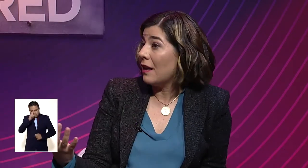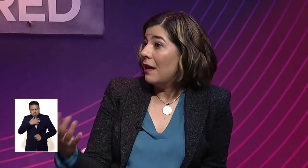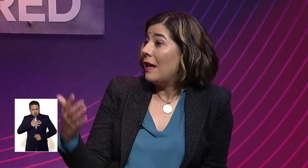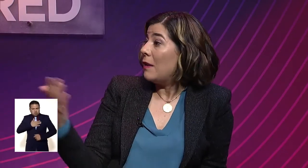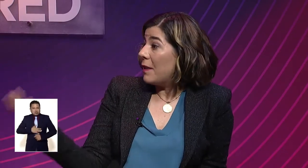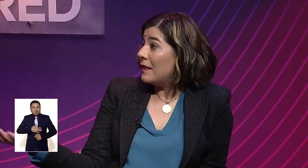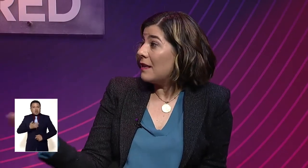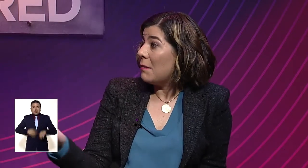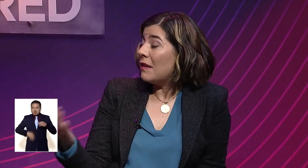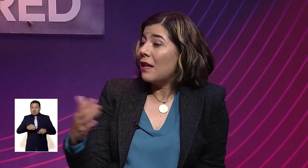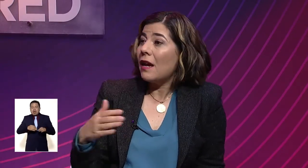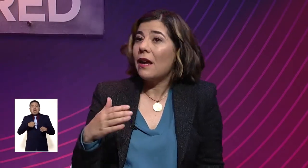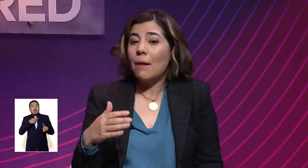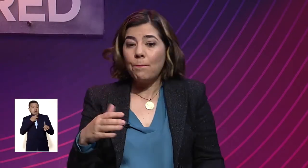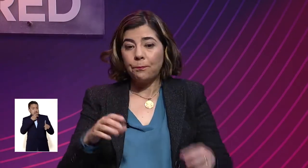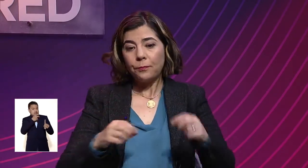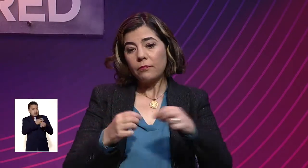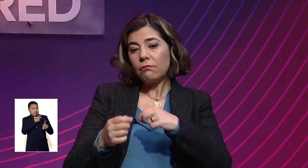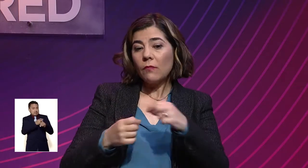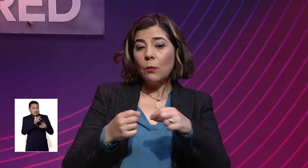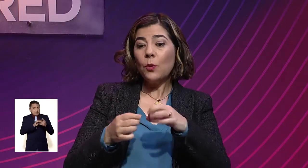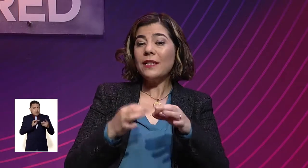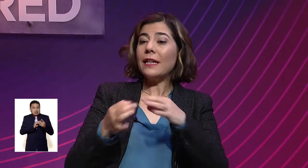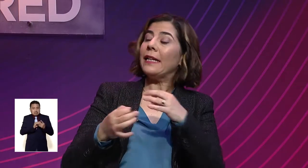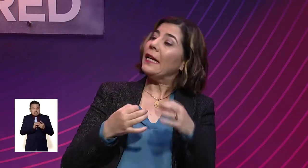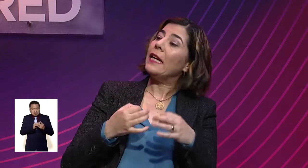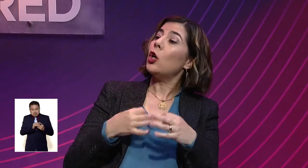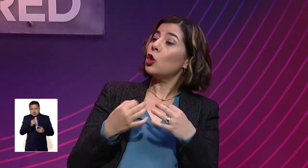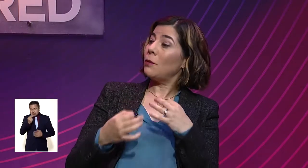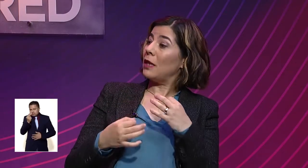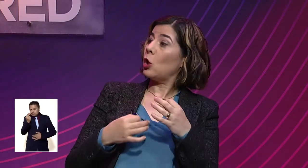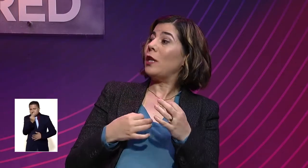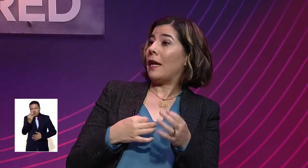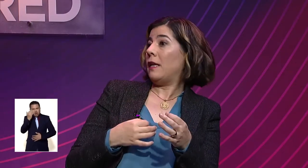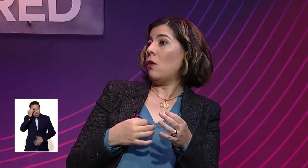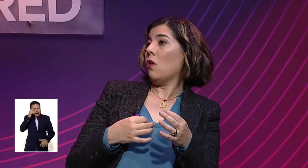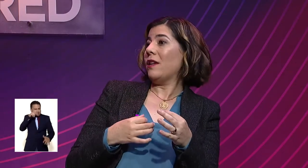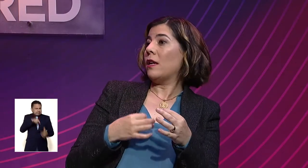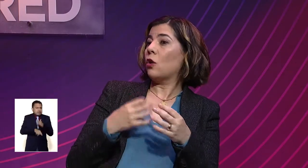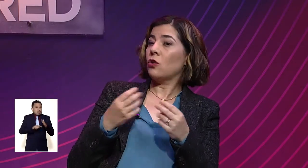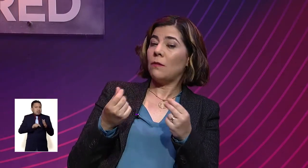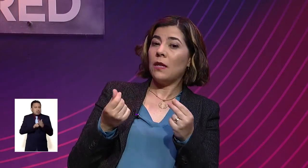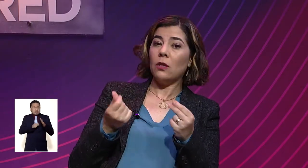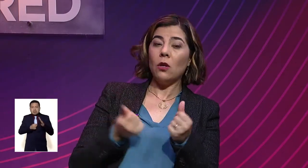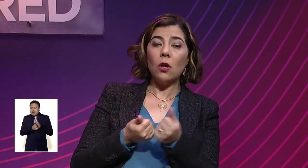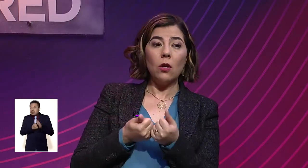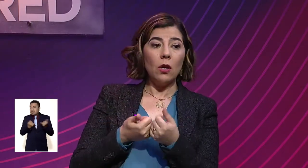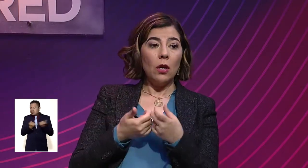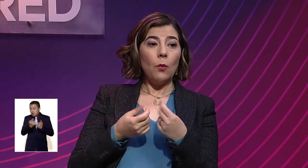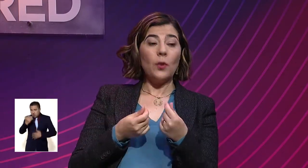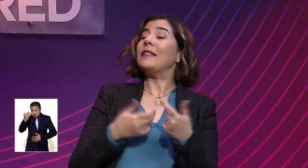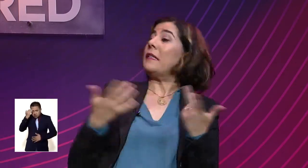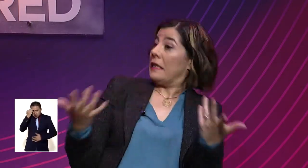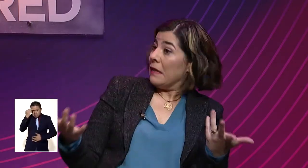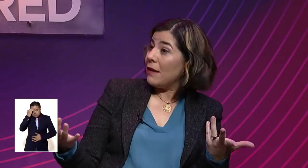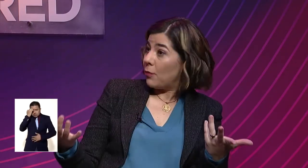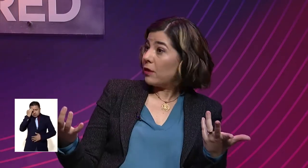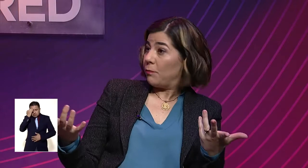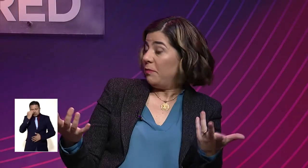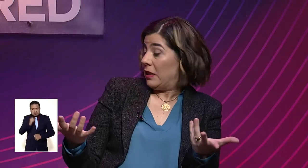y precisamente pues se requiere el conocimiento técnico y el conocimiento pues sensible, pues sí,